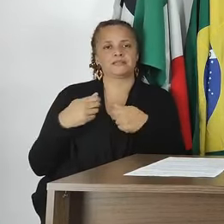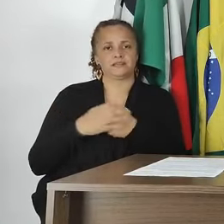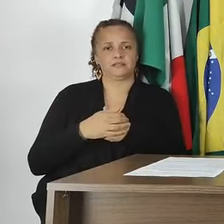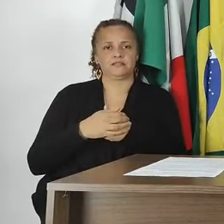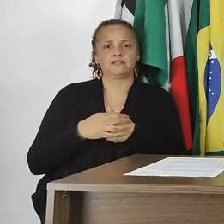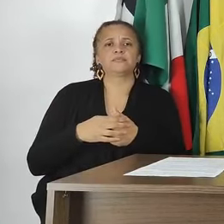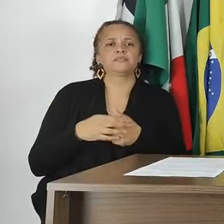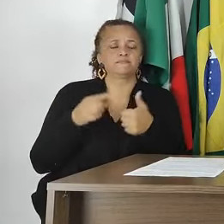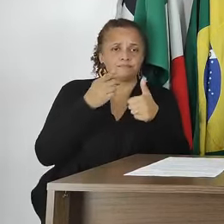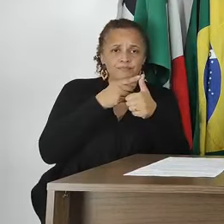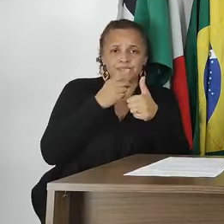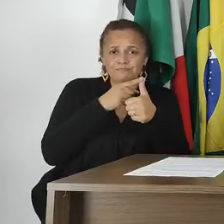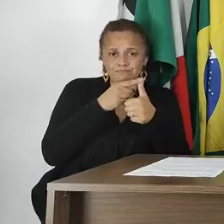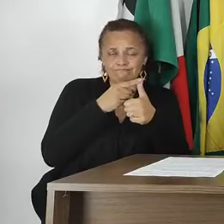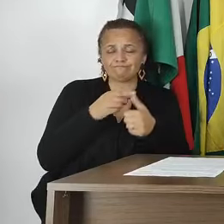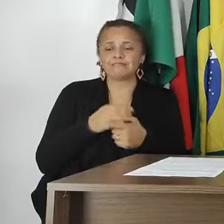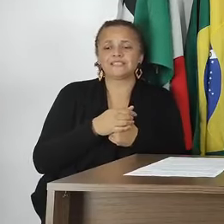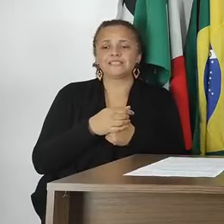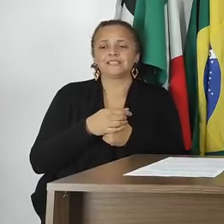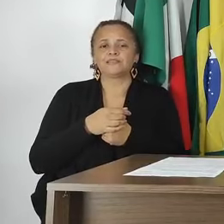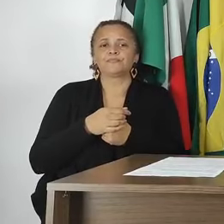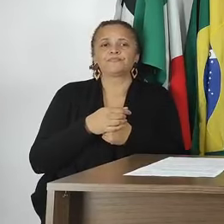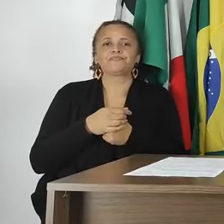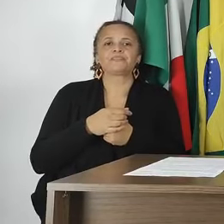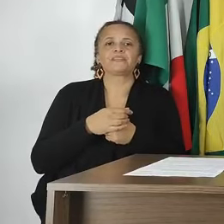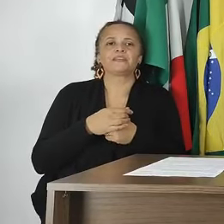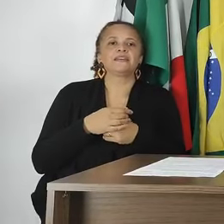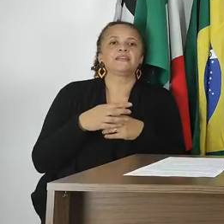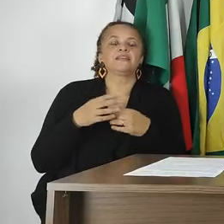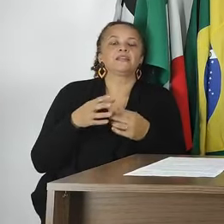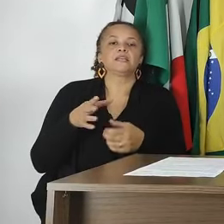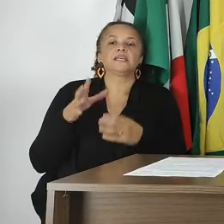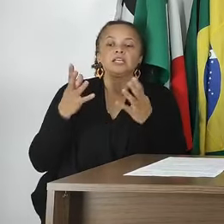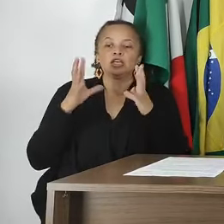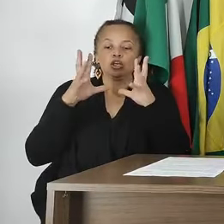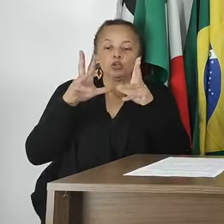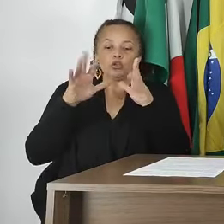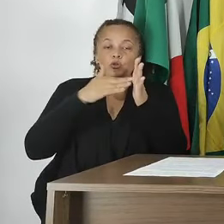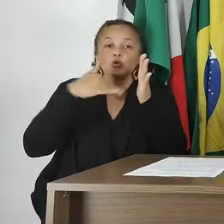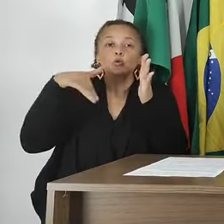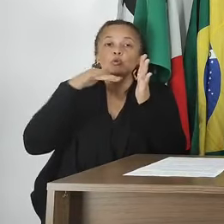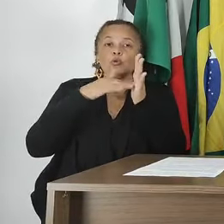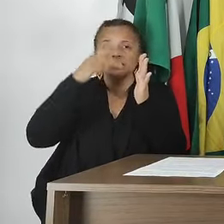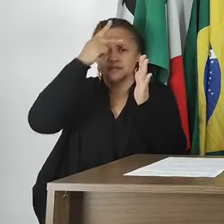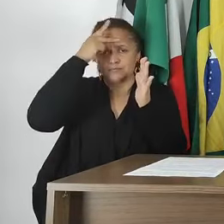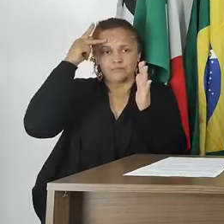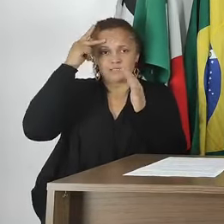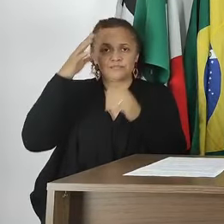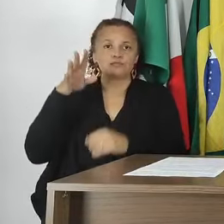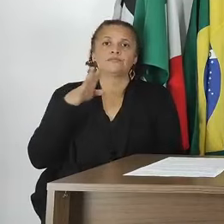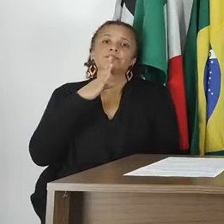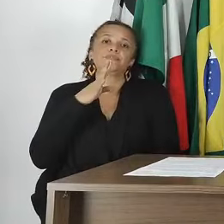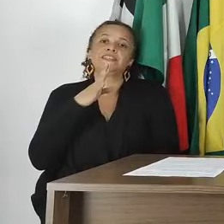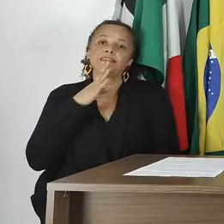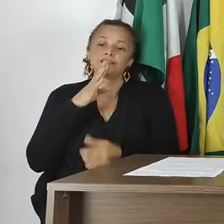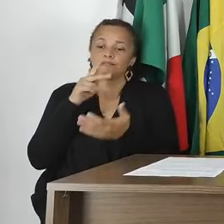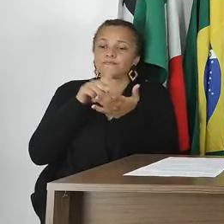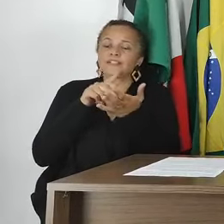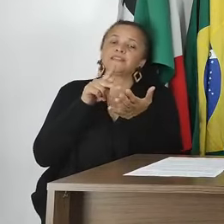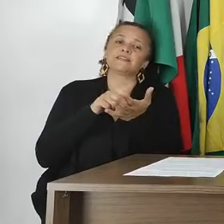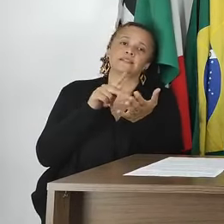buscar dentro da igreja a verdadeira visão, a verdadeira missão e cumprir o